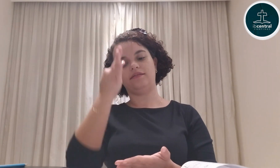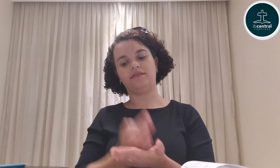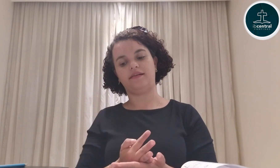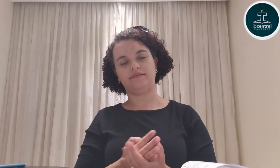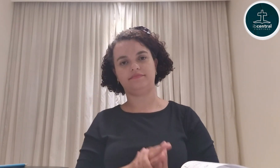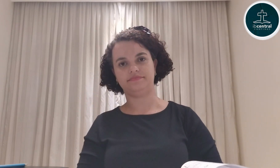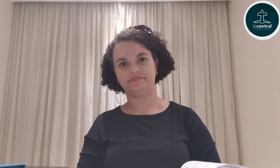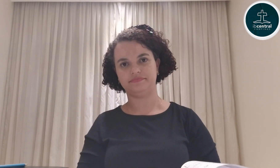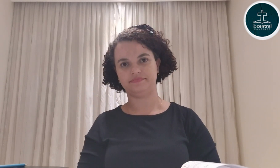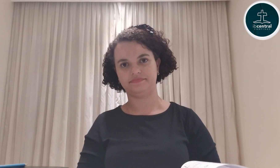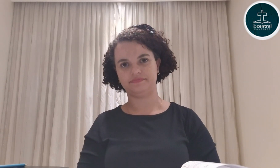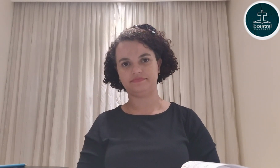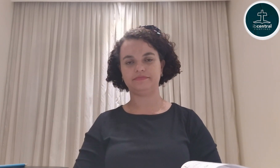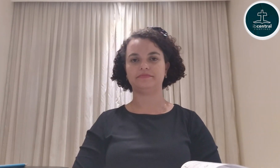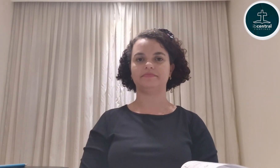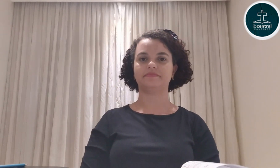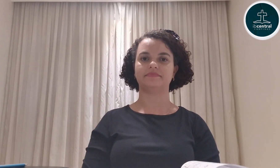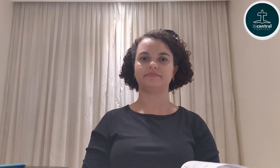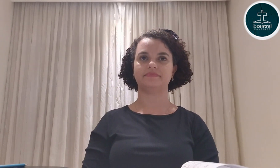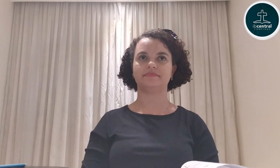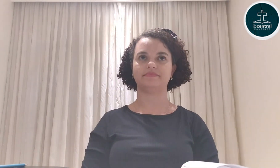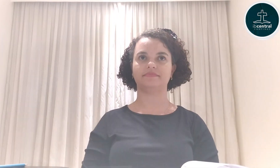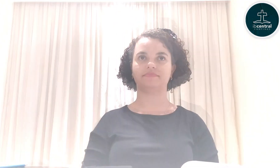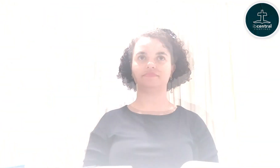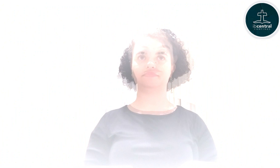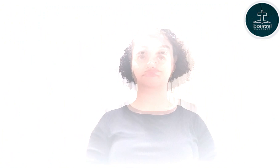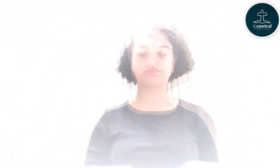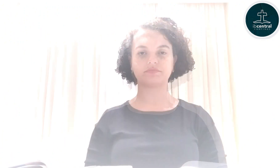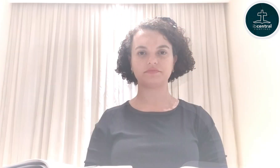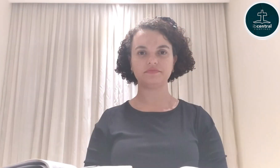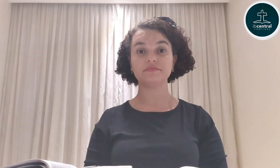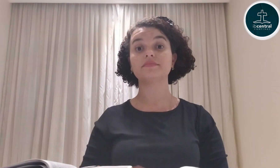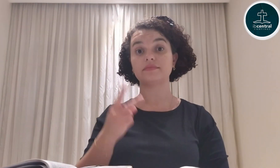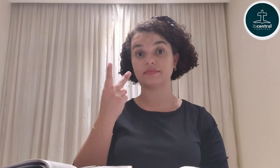Deus se agradou do sacrifício de Abel pela fé que ele tinha.